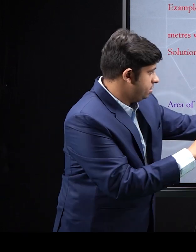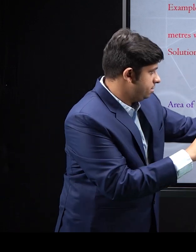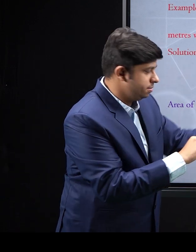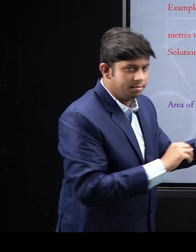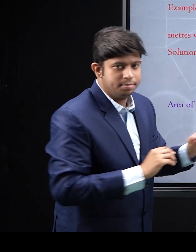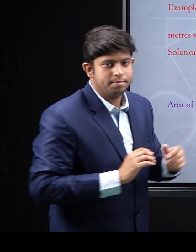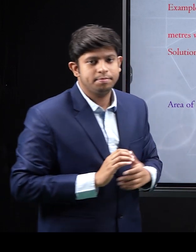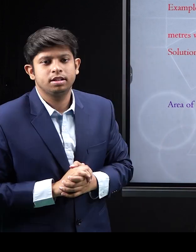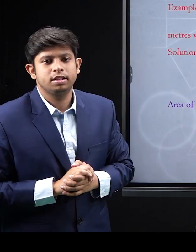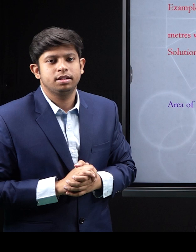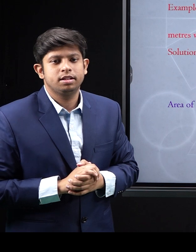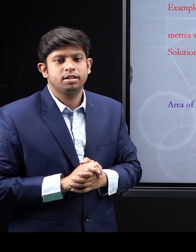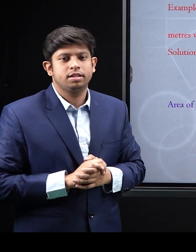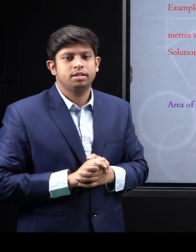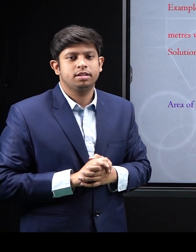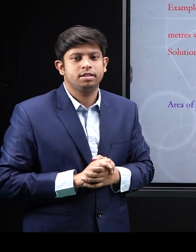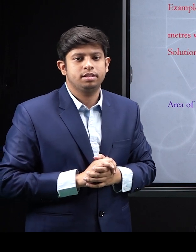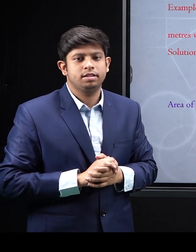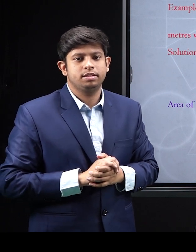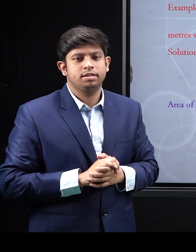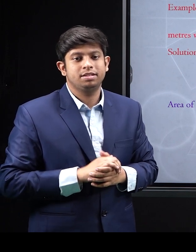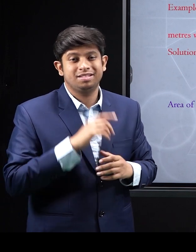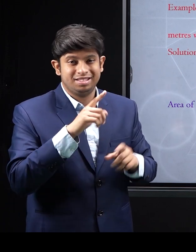= 3x² + 4x × m².